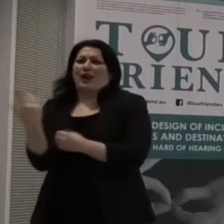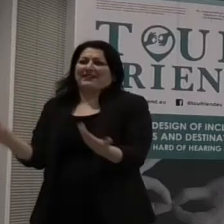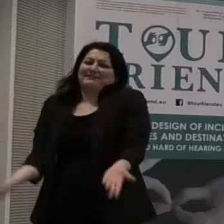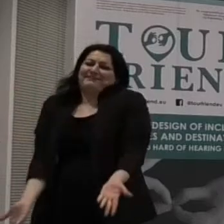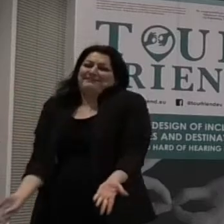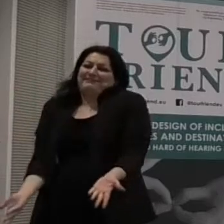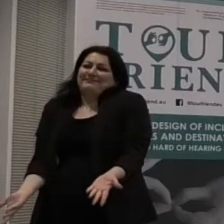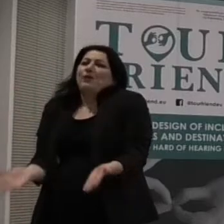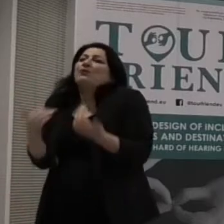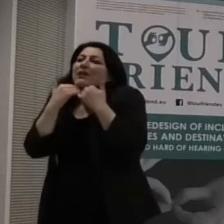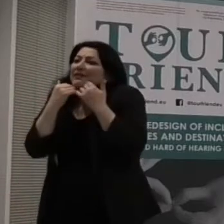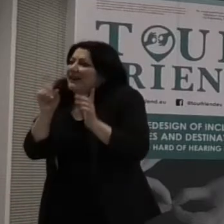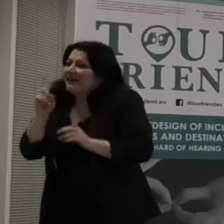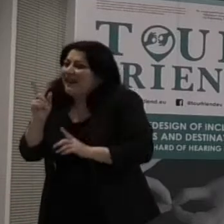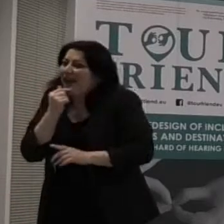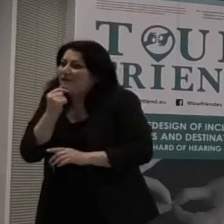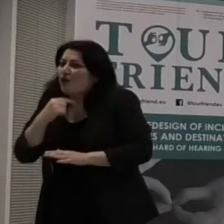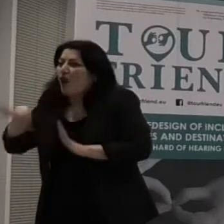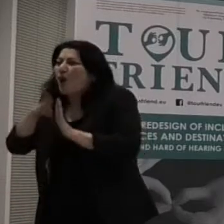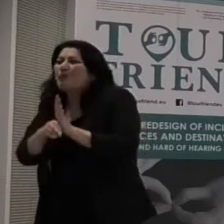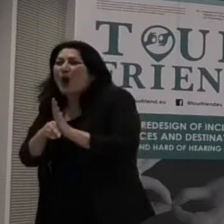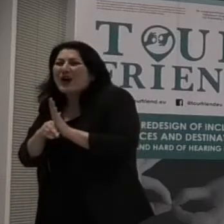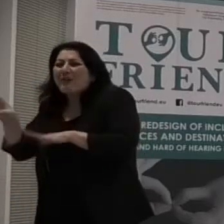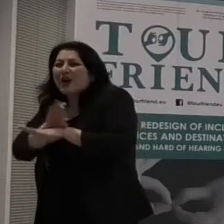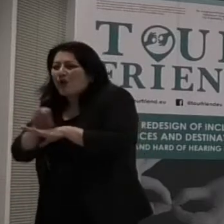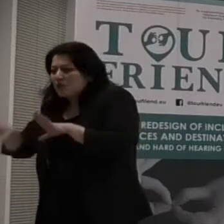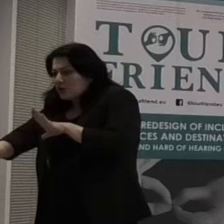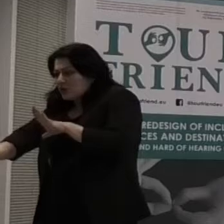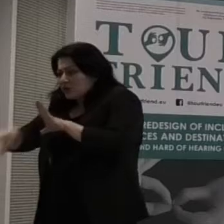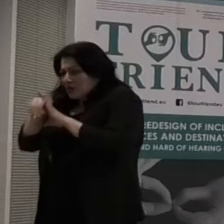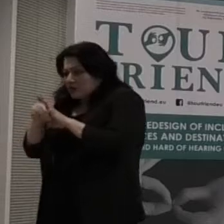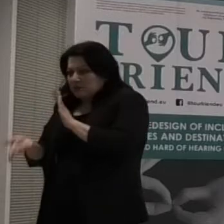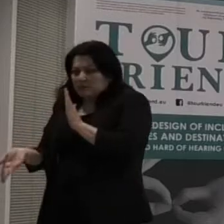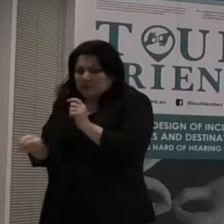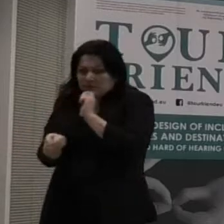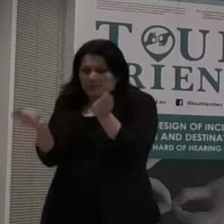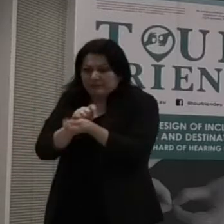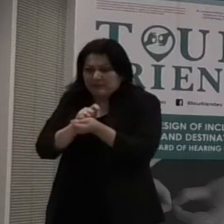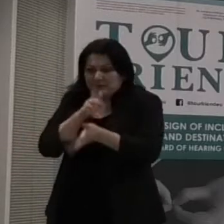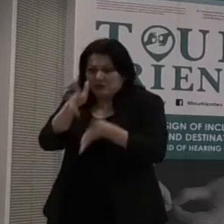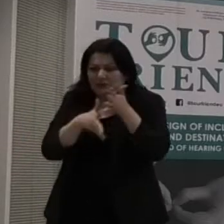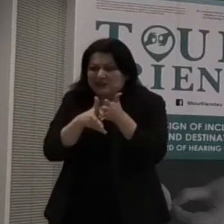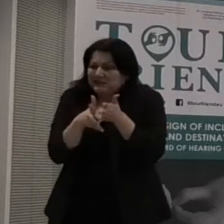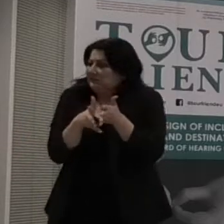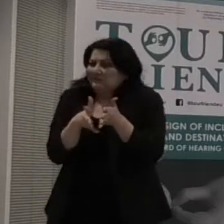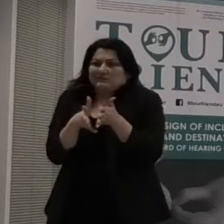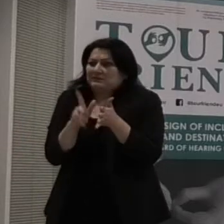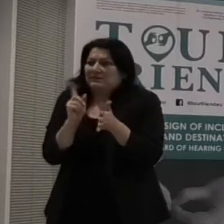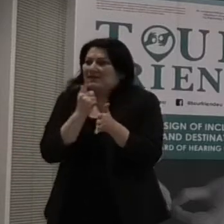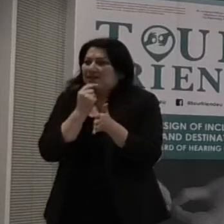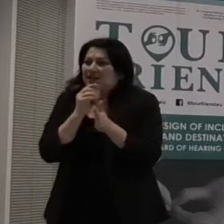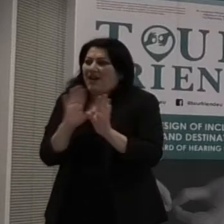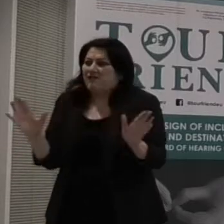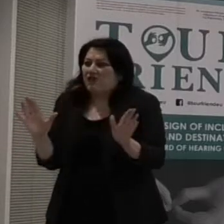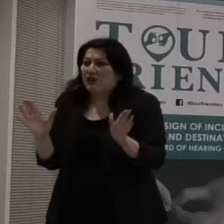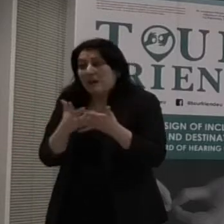όλα αυτά ταυτόχρονα και να δημιουργήσει την αντίστοιχη πληροφορία, είναι κάτι τεράστιο. Ωστόσο,